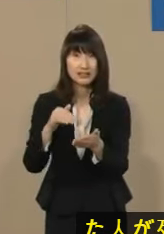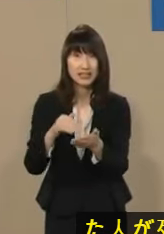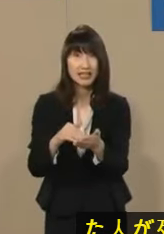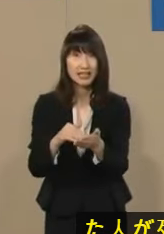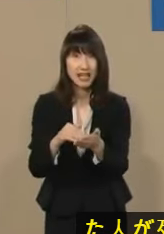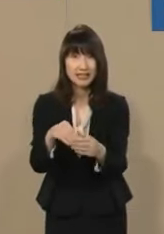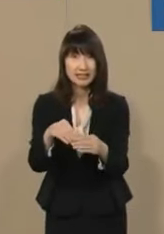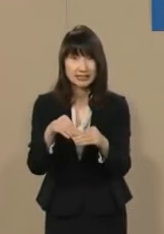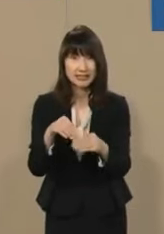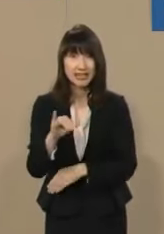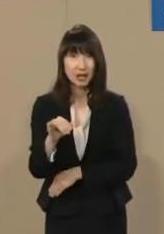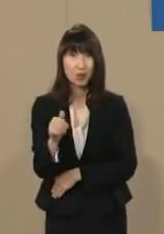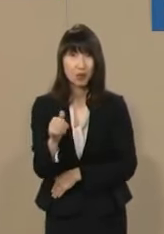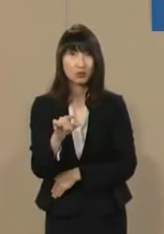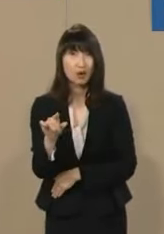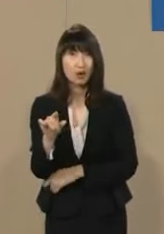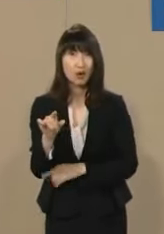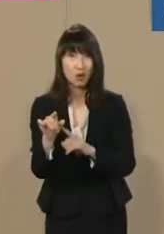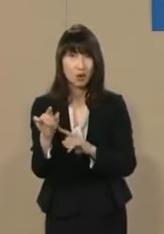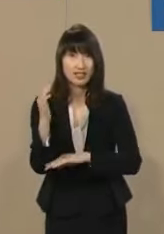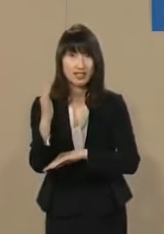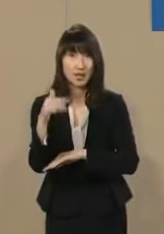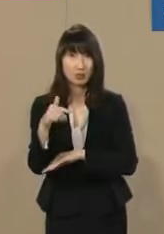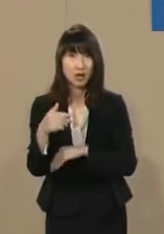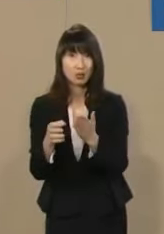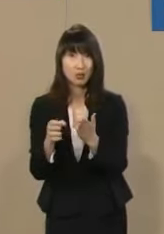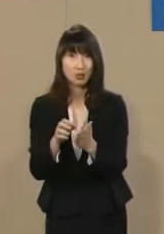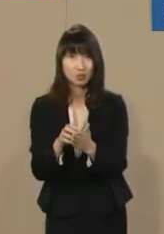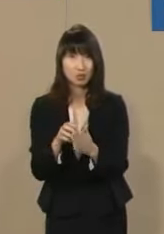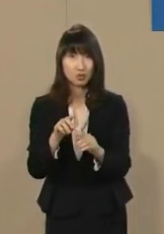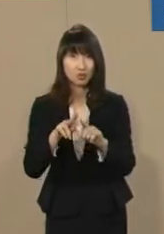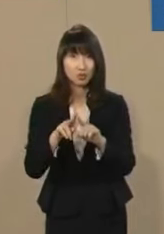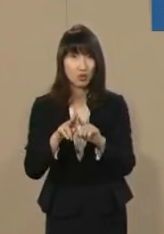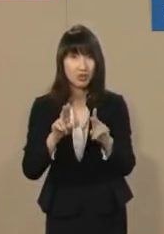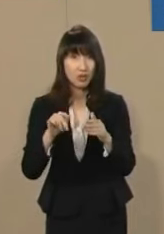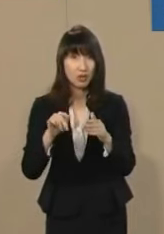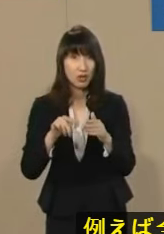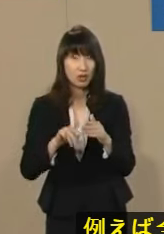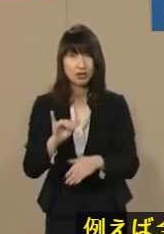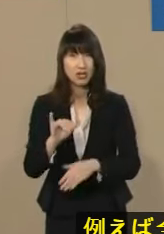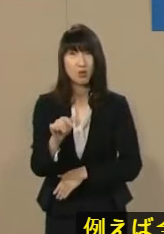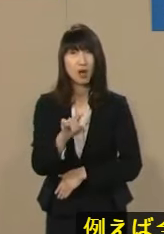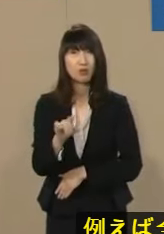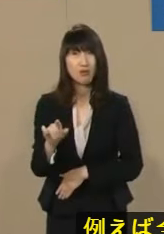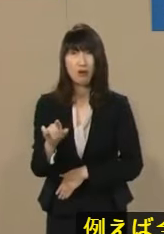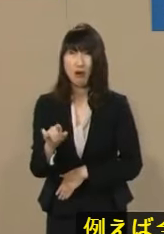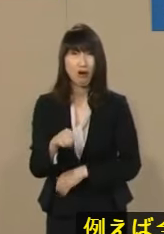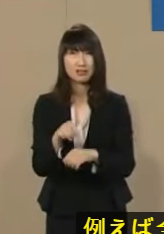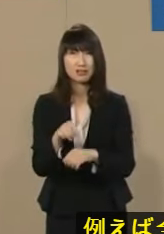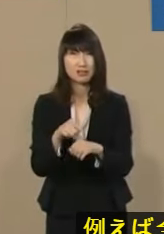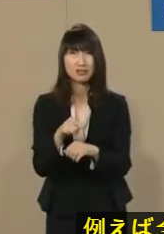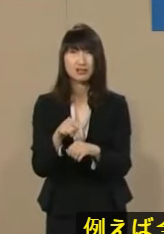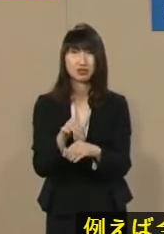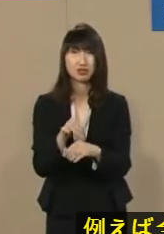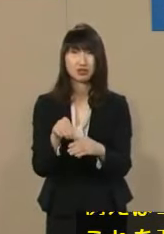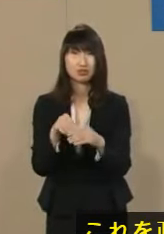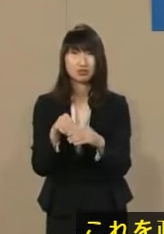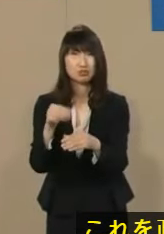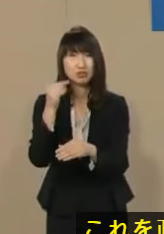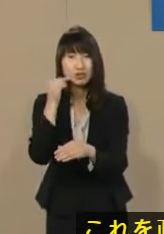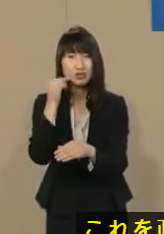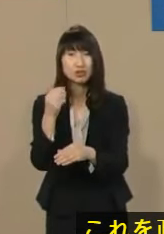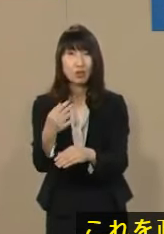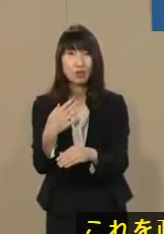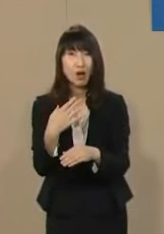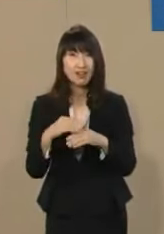金1500円、これを政府が保証します。中小零細で1500円など対応できない、 そうおっしゃる方々、冷